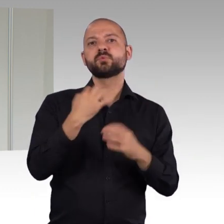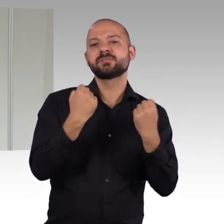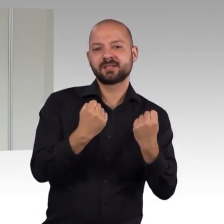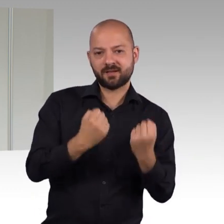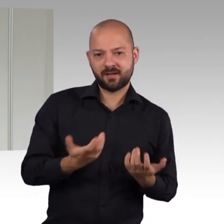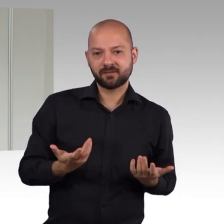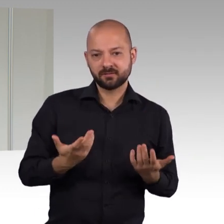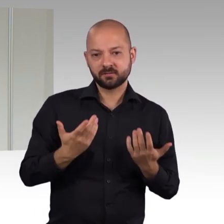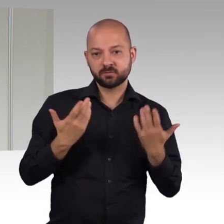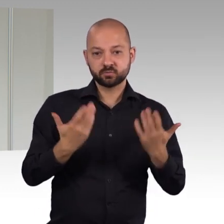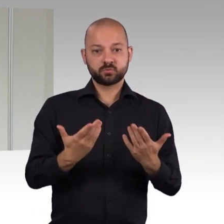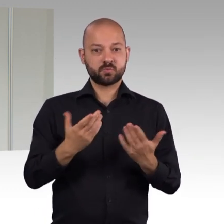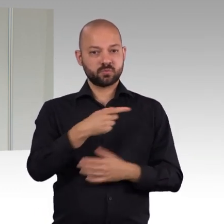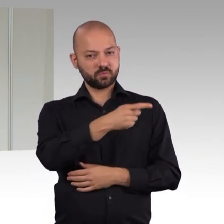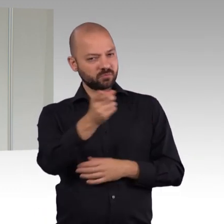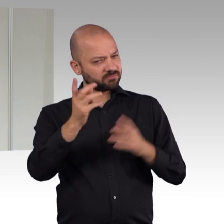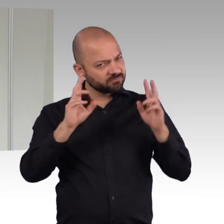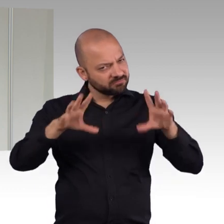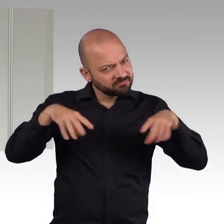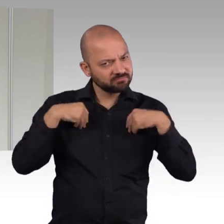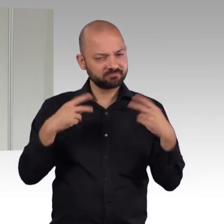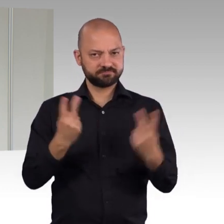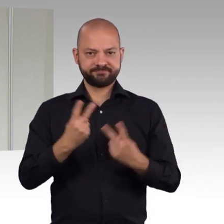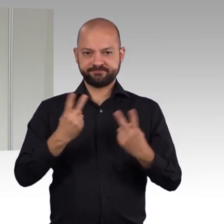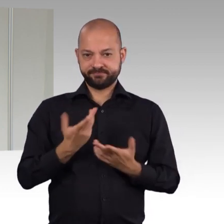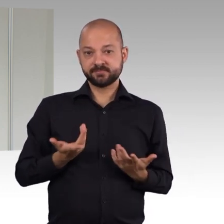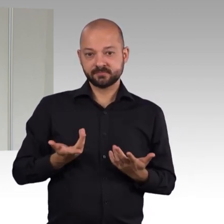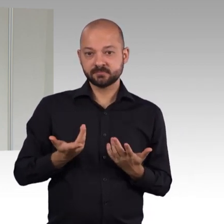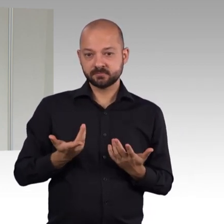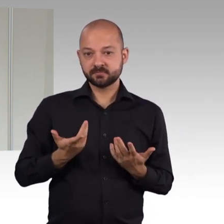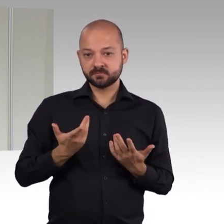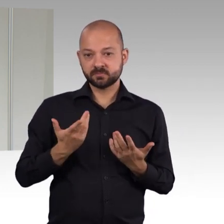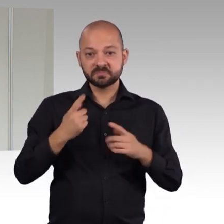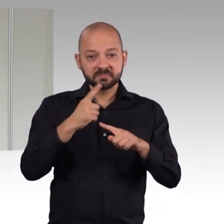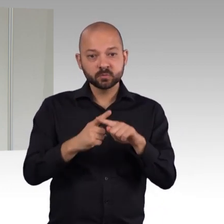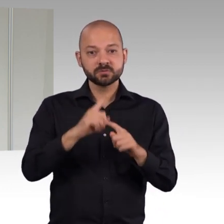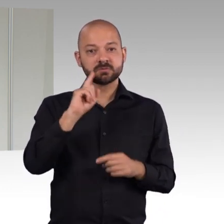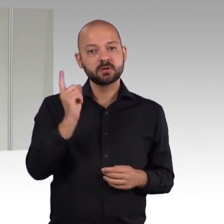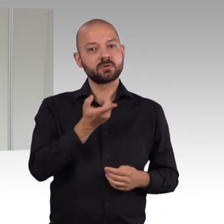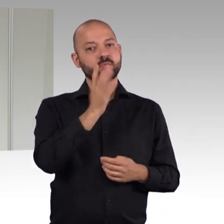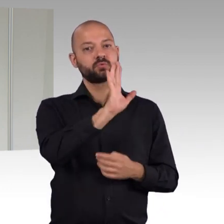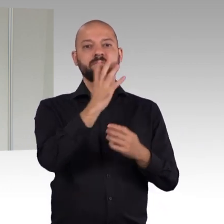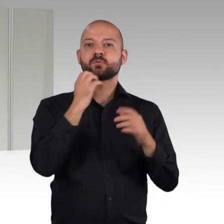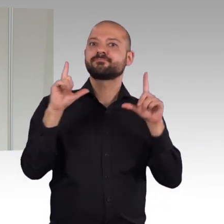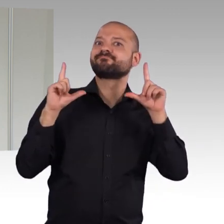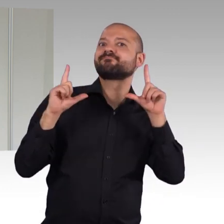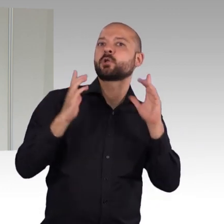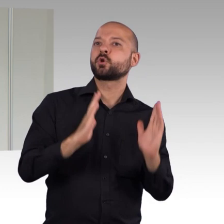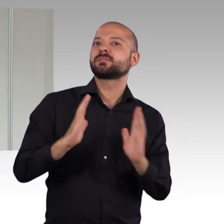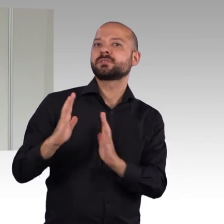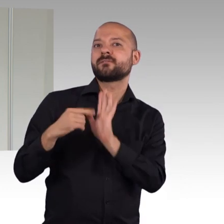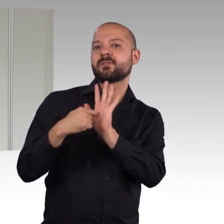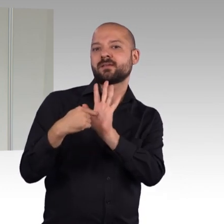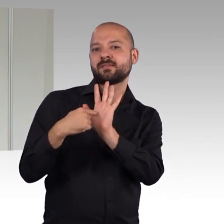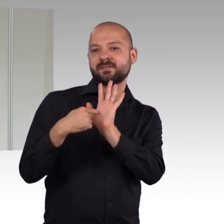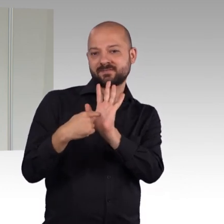Staffagen degradieren. Die Nachfolgeregelung der Bundeskanzlerin ist in der CDU wichtiger als Fachkompetenz und der